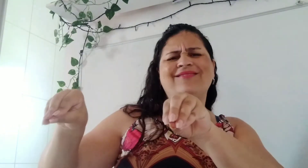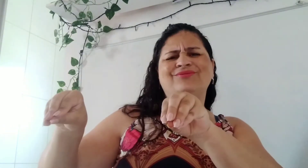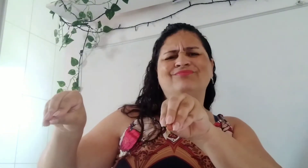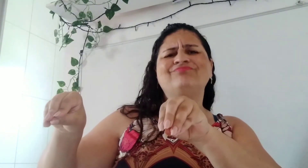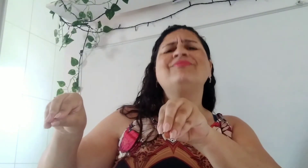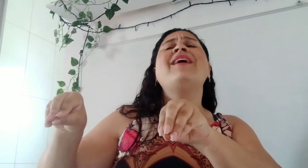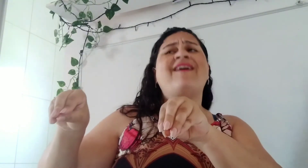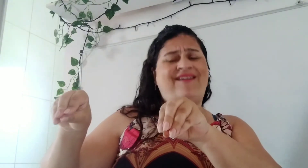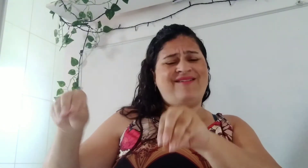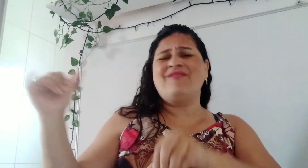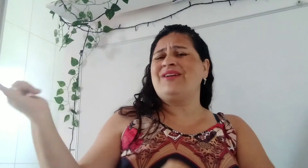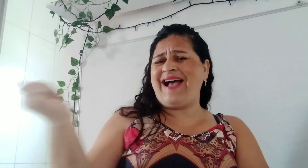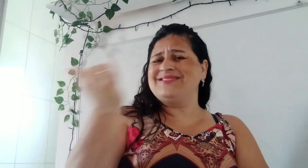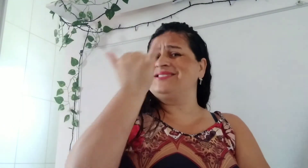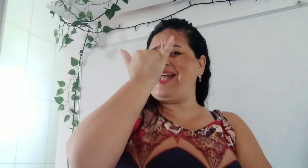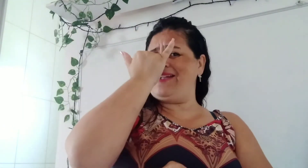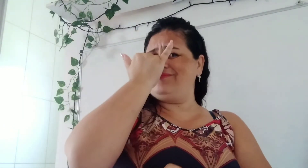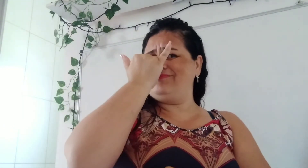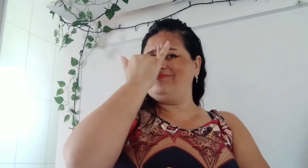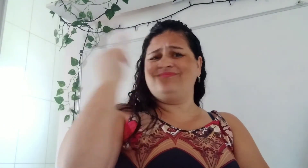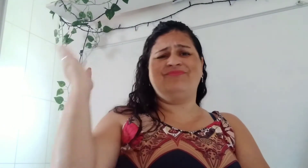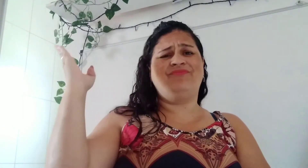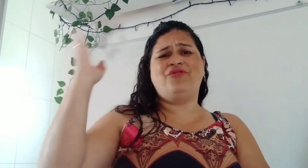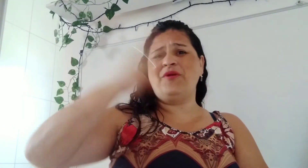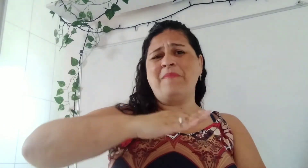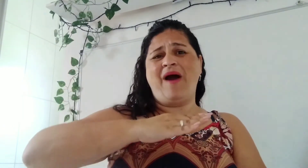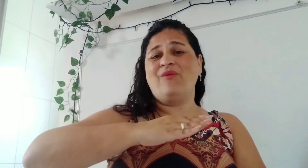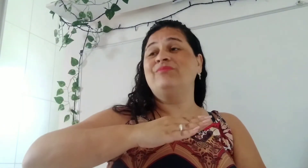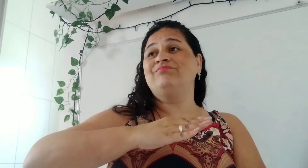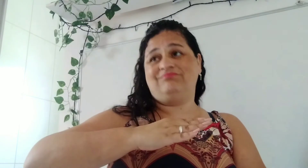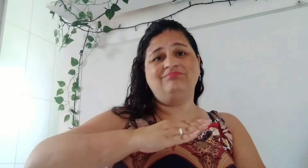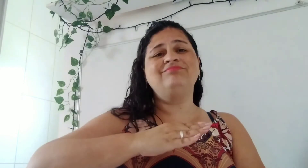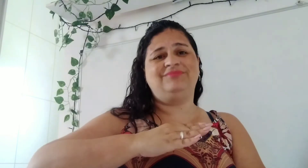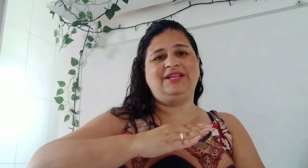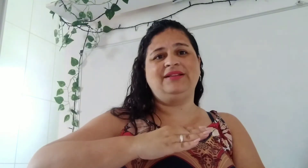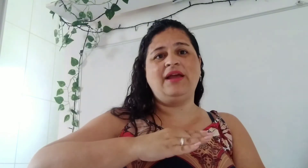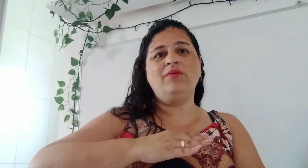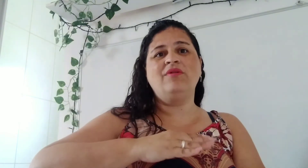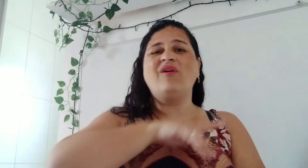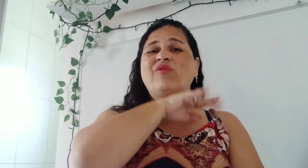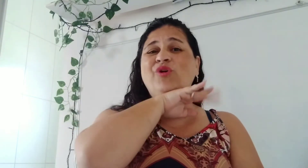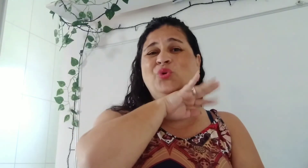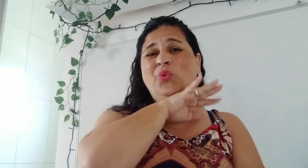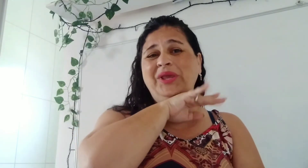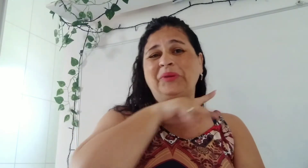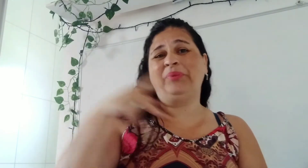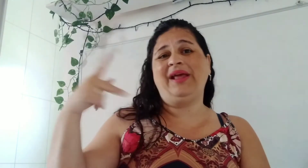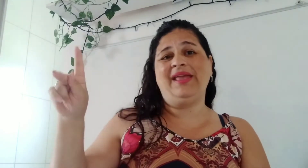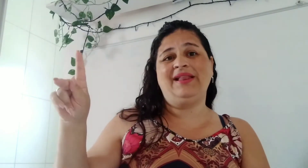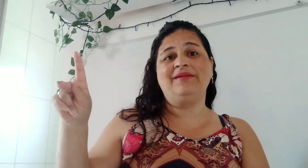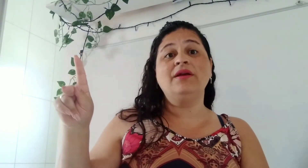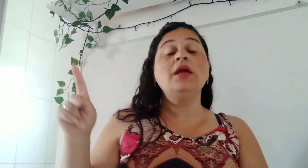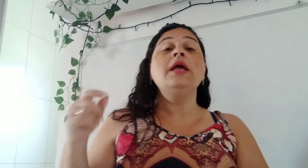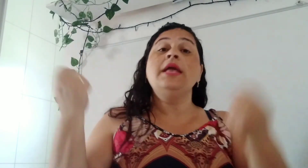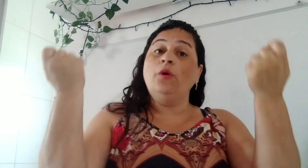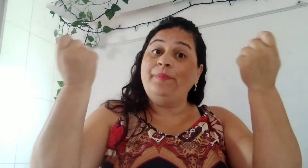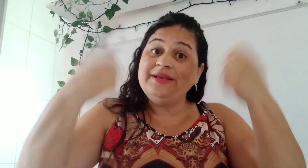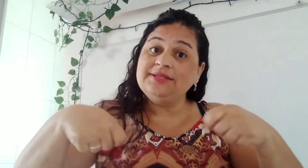prejudicado, azar, foi mal, entendeu? Ou foi ruim para ele. Eu